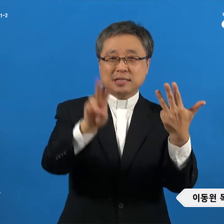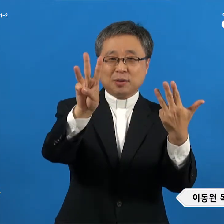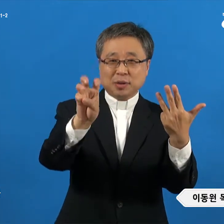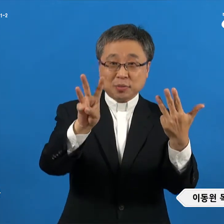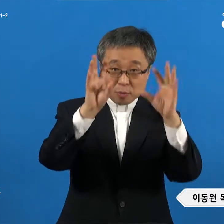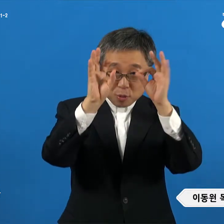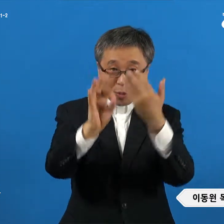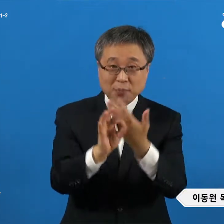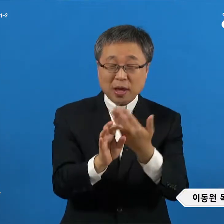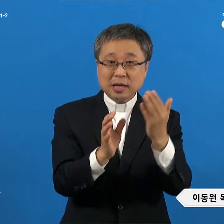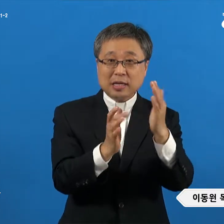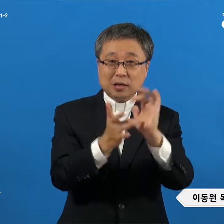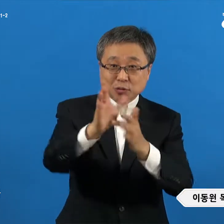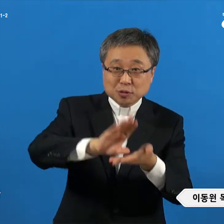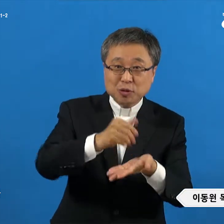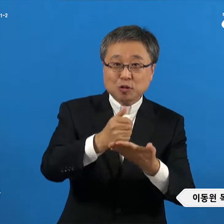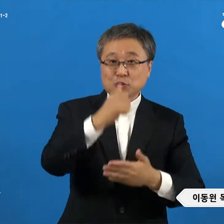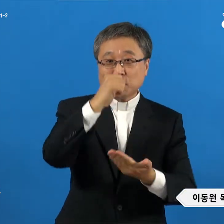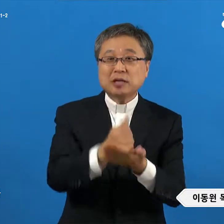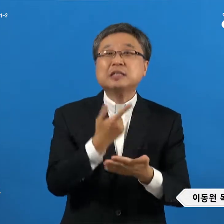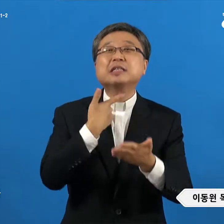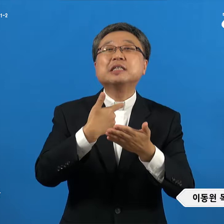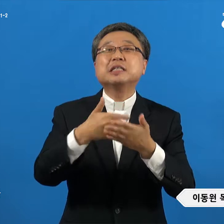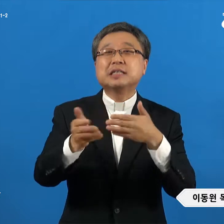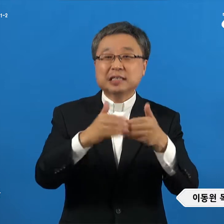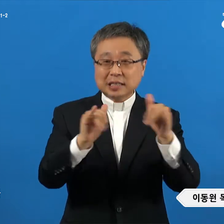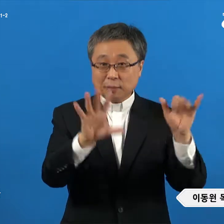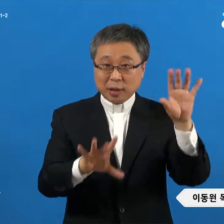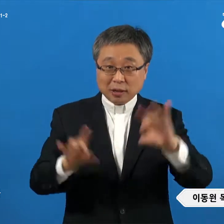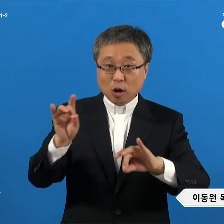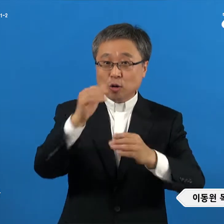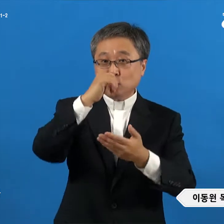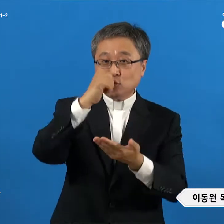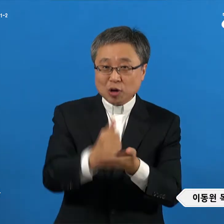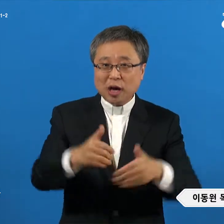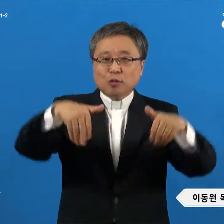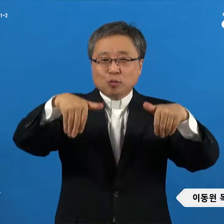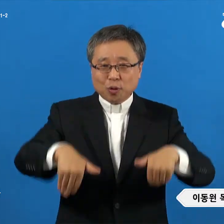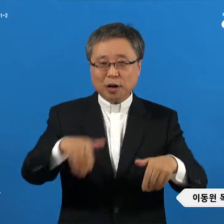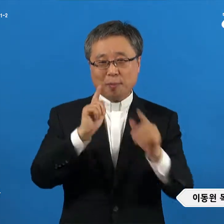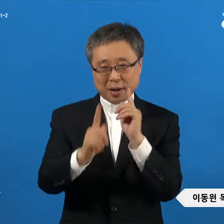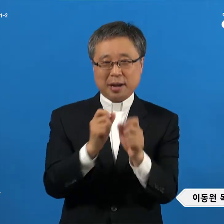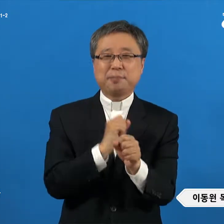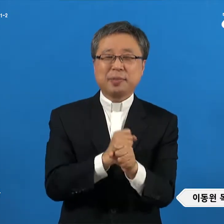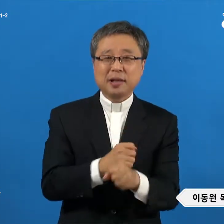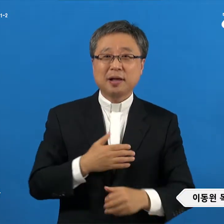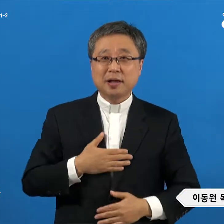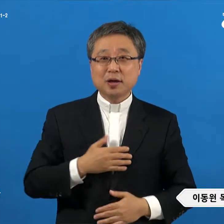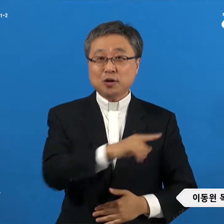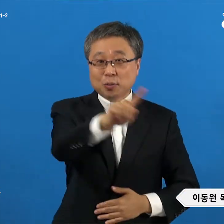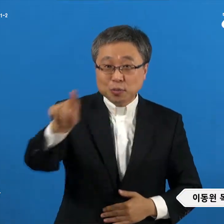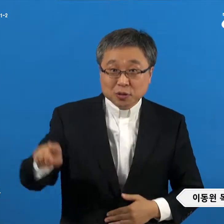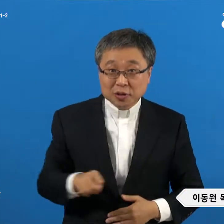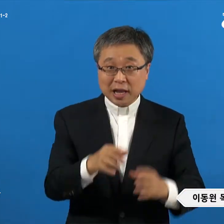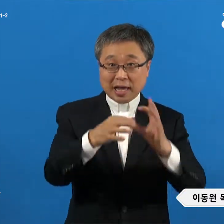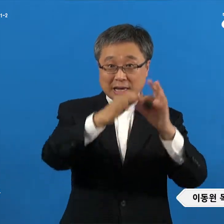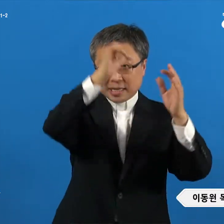죄를 짓는 자마다 죄의 종이라고 노예라고 말합니다. 여러분, 인생에는 많은